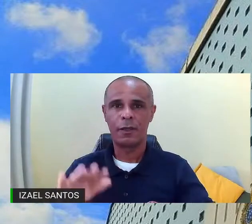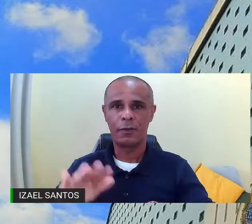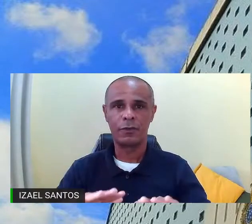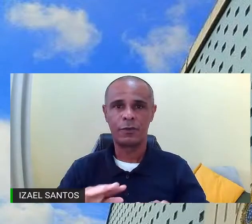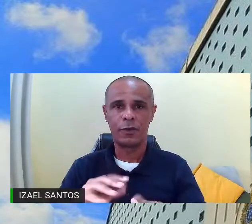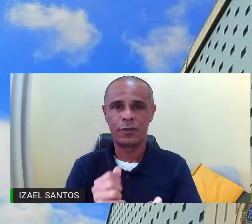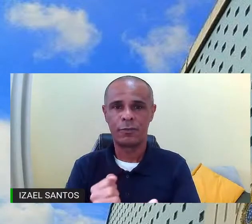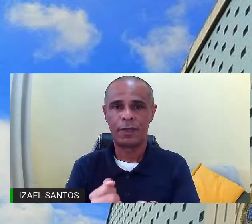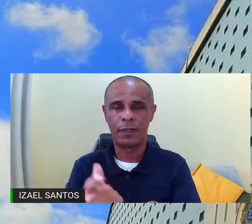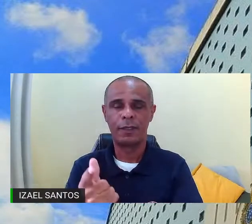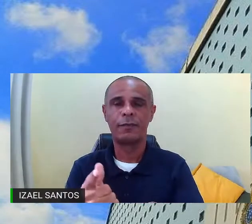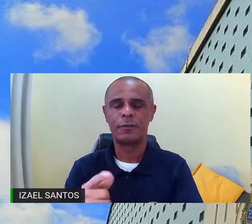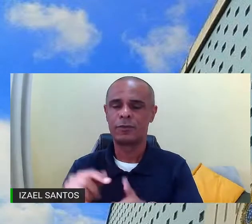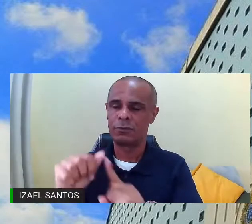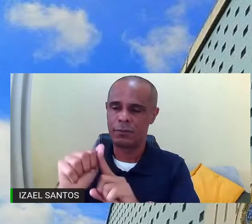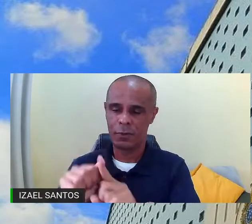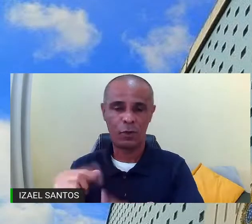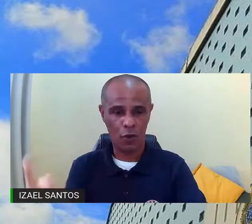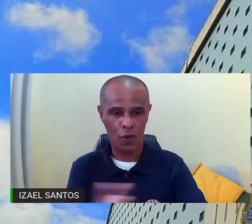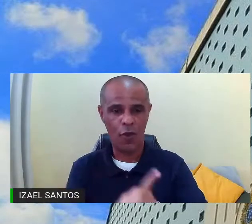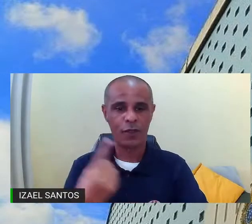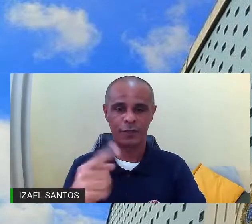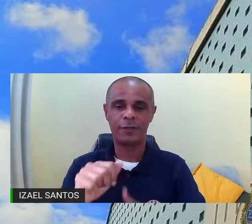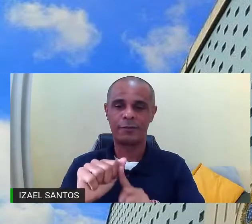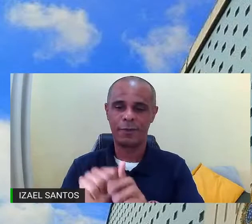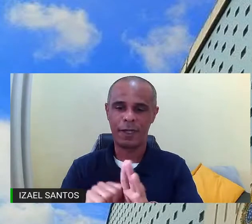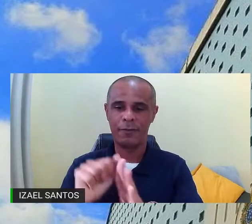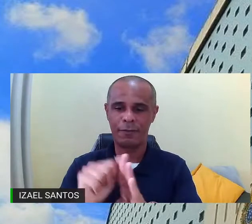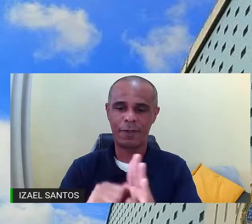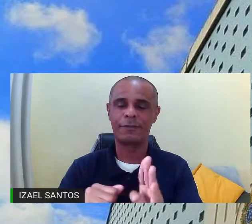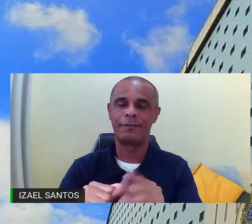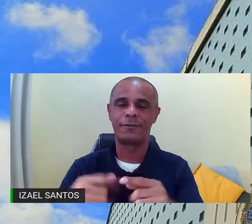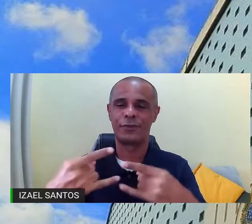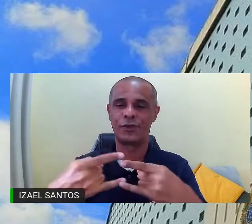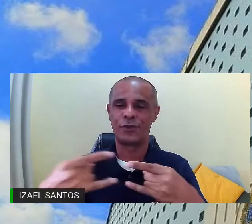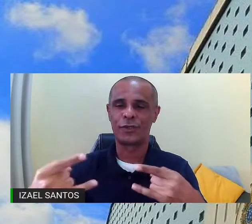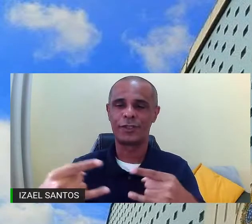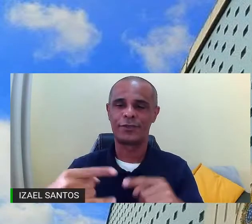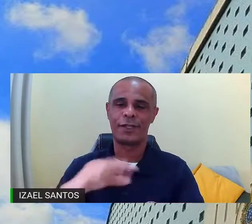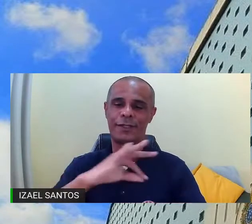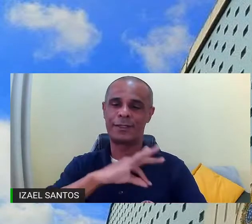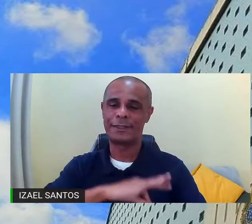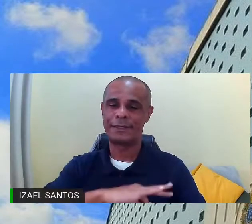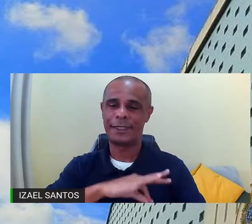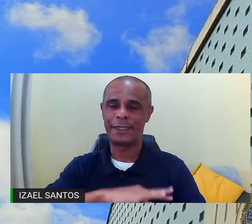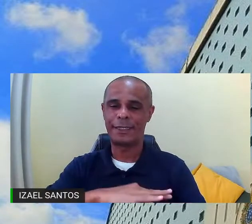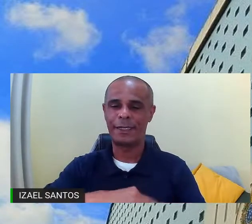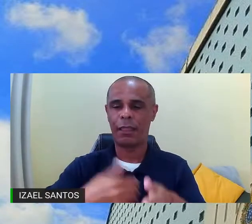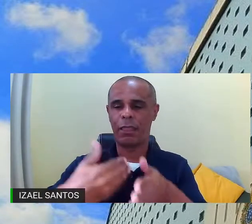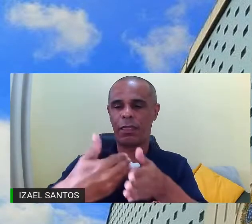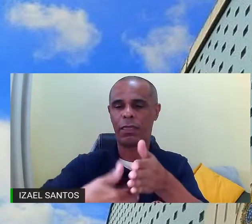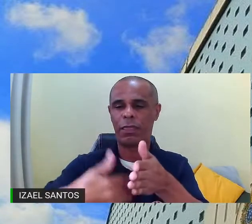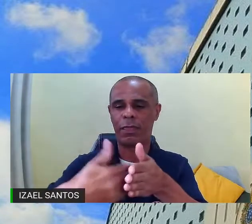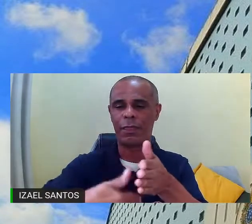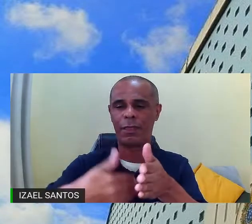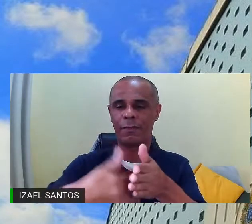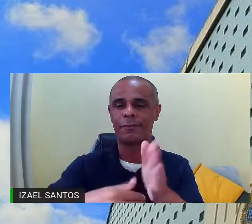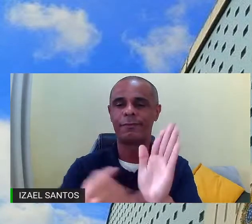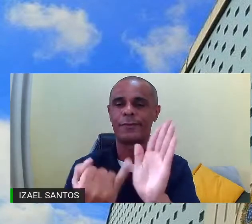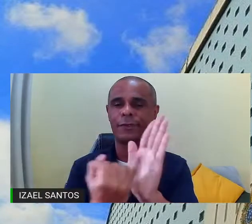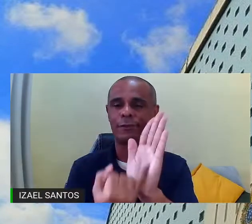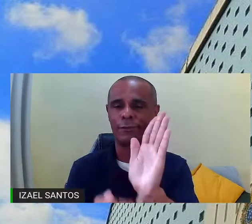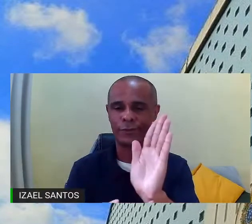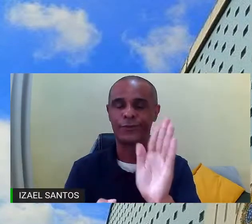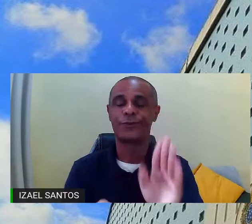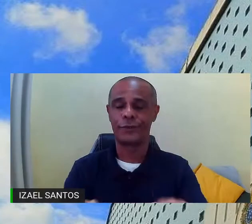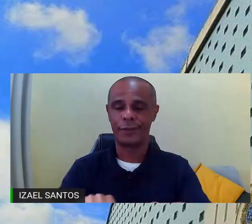pagamos mensalmente nos nossos contra-cheques. Quem tem contra-cheque, quem tem emprego como nós, dos institutos